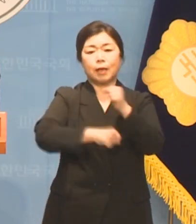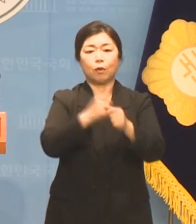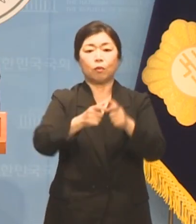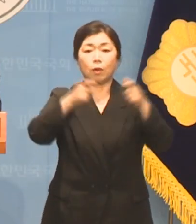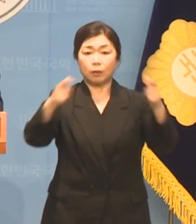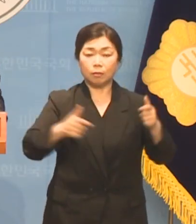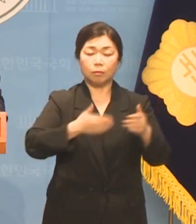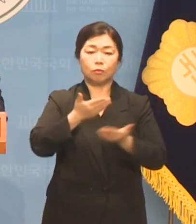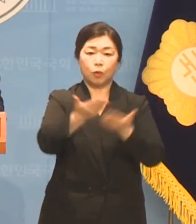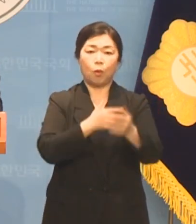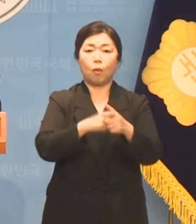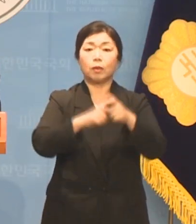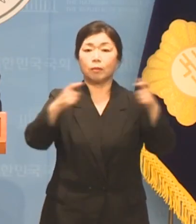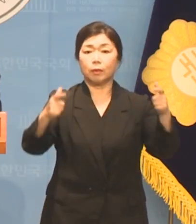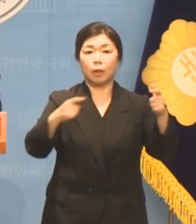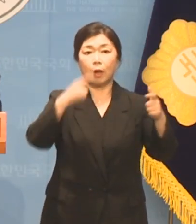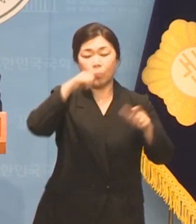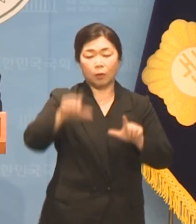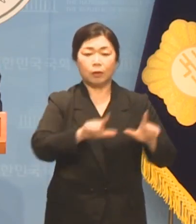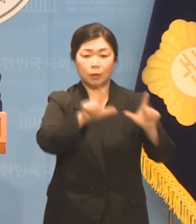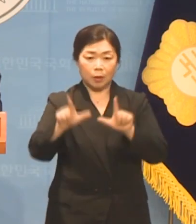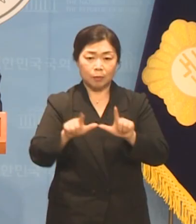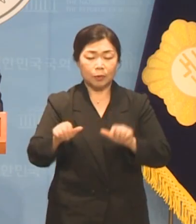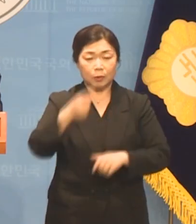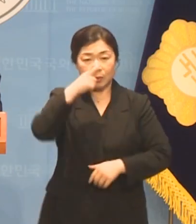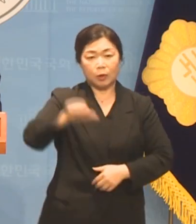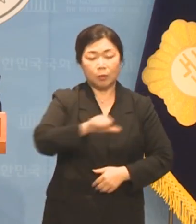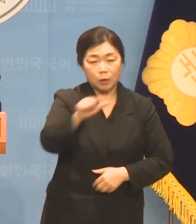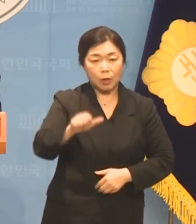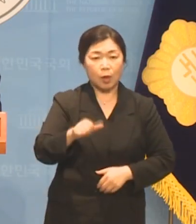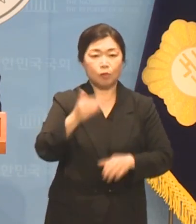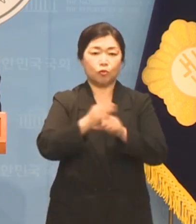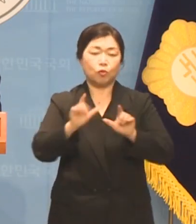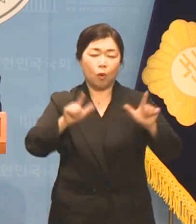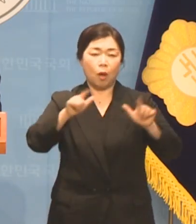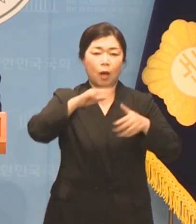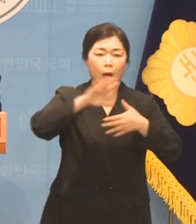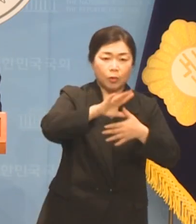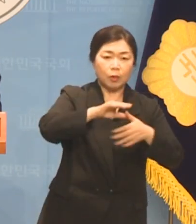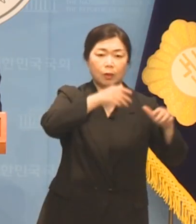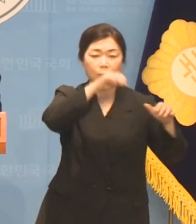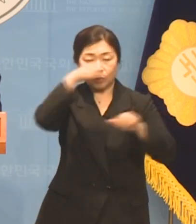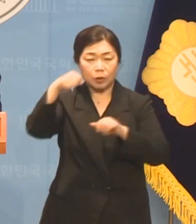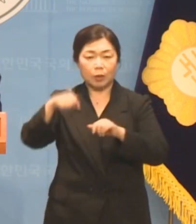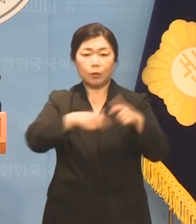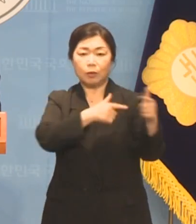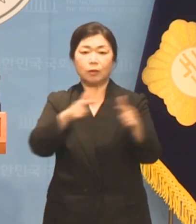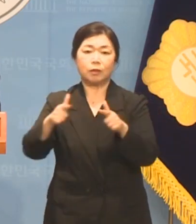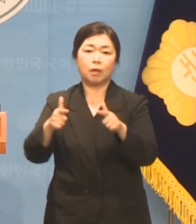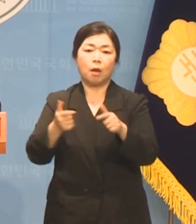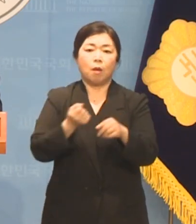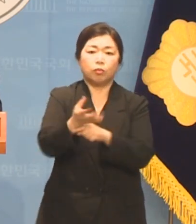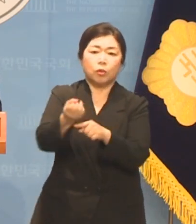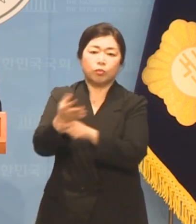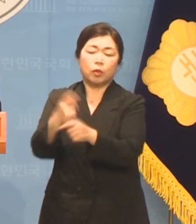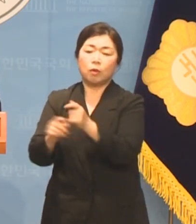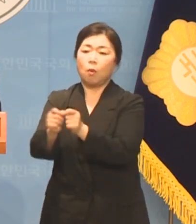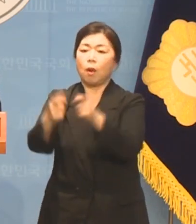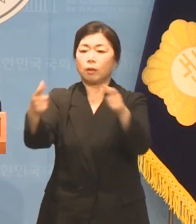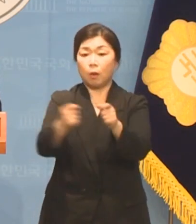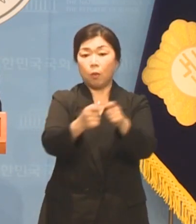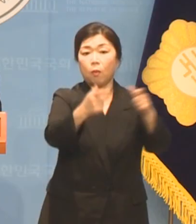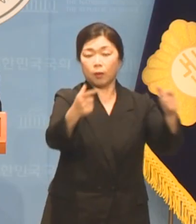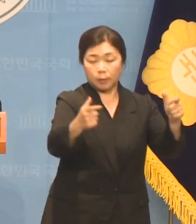확대해 나가겠습니다. 동남아, 중남미, 중동, 아프리카 등 우리의 무역 운동장을 계속 넓혀